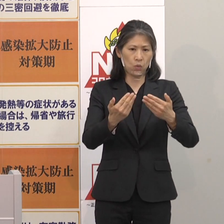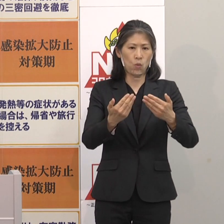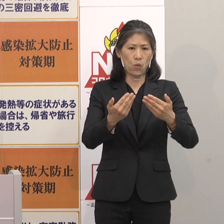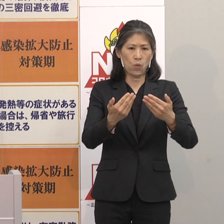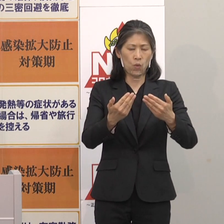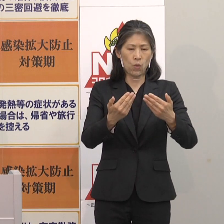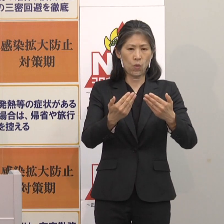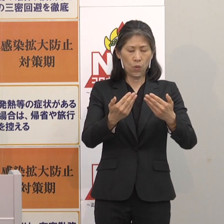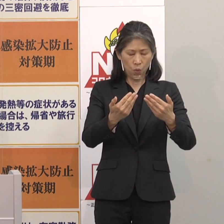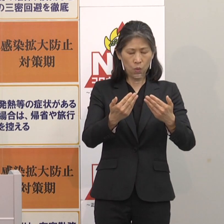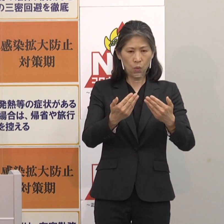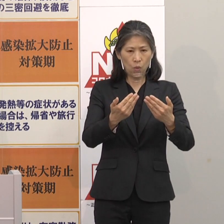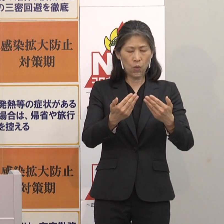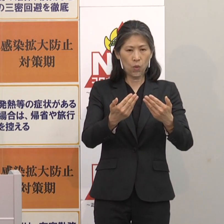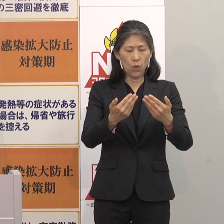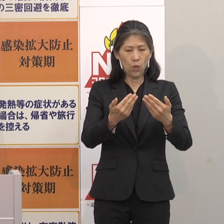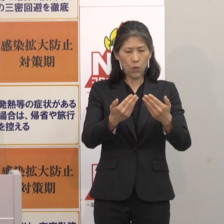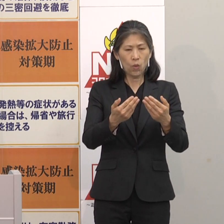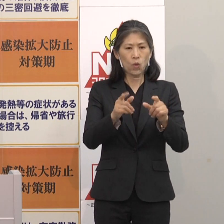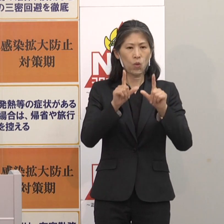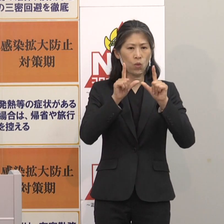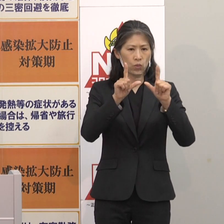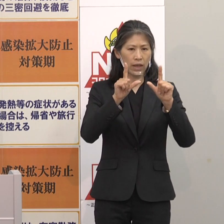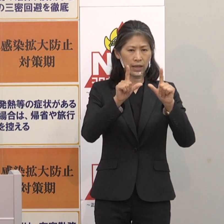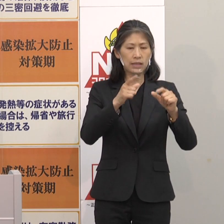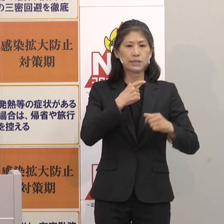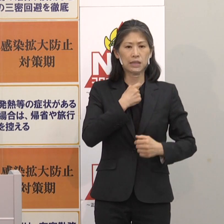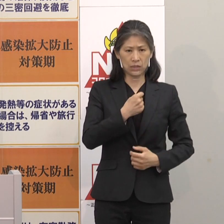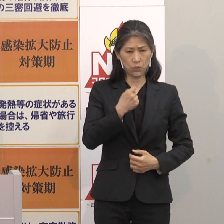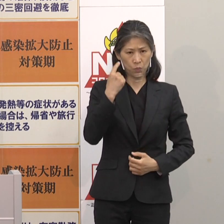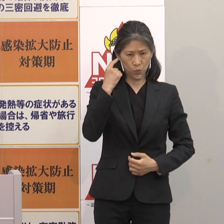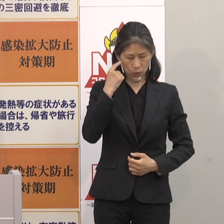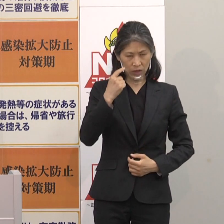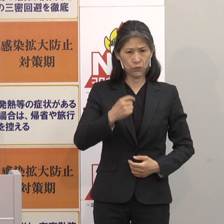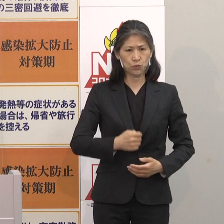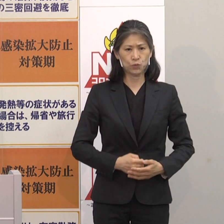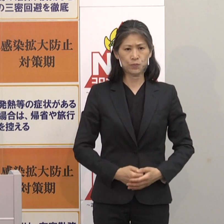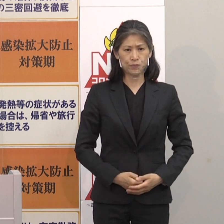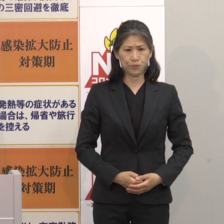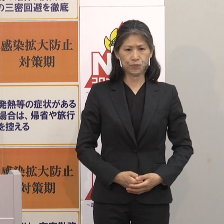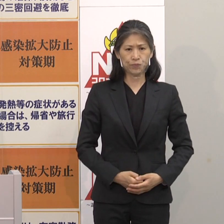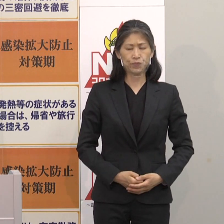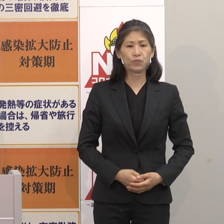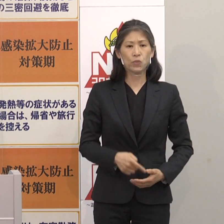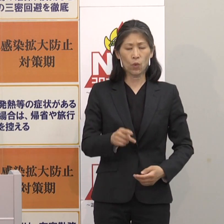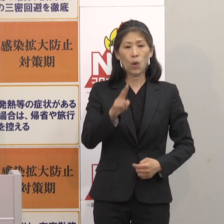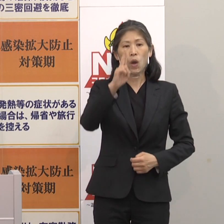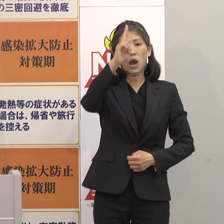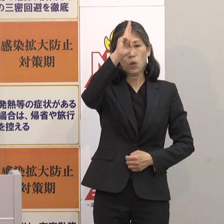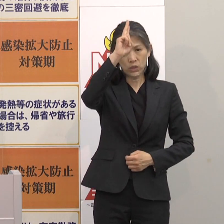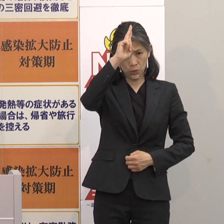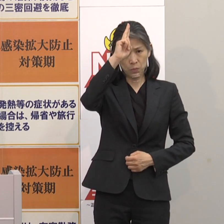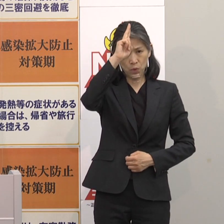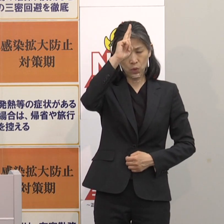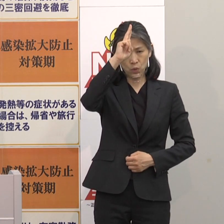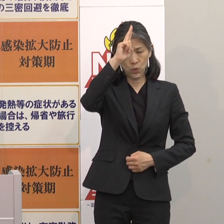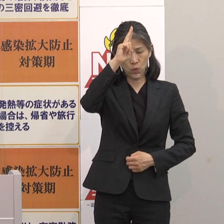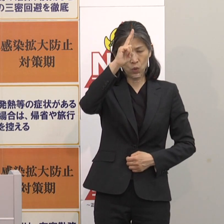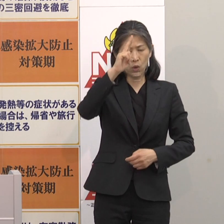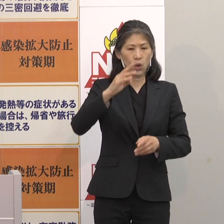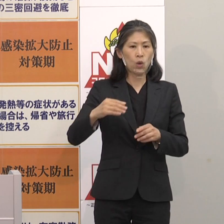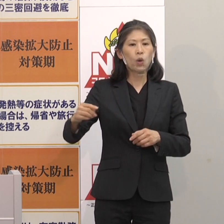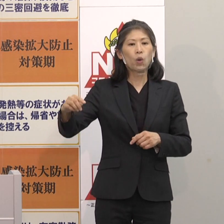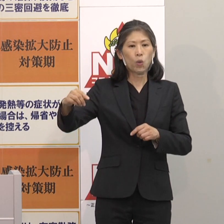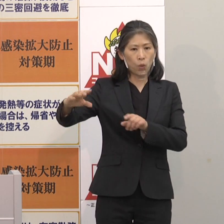に注意点などをお伝えしたいと思います。この死亡事故、昼間片側2車線